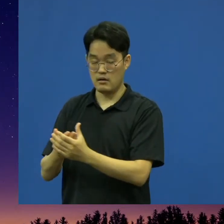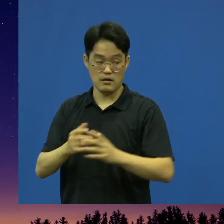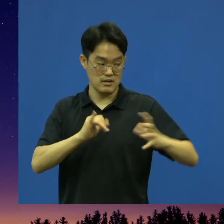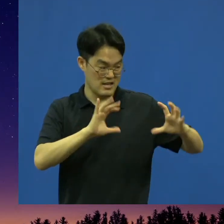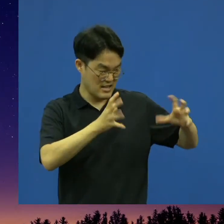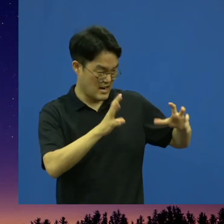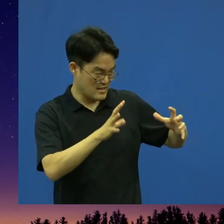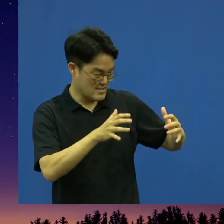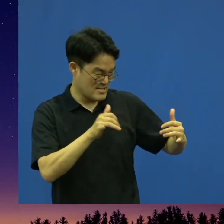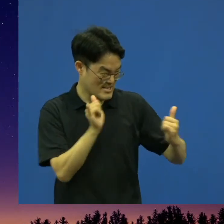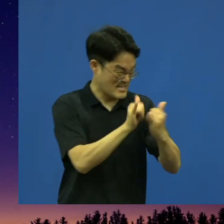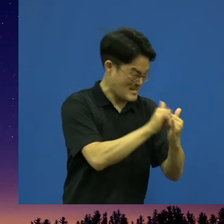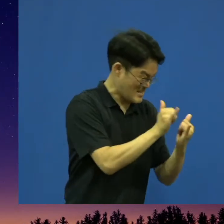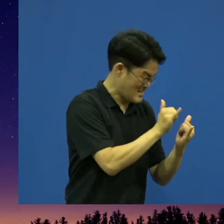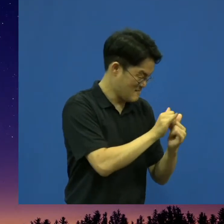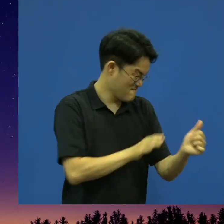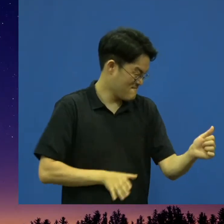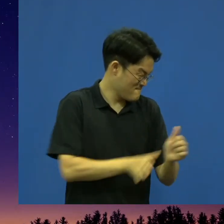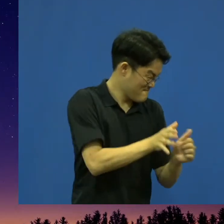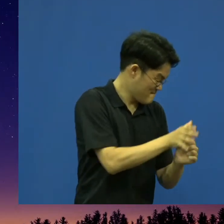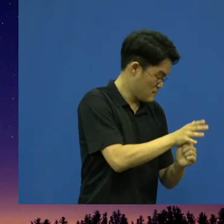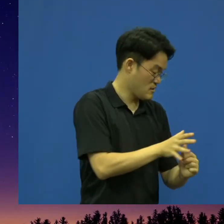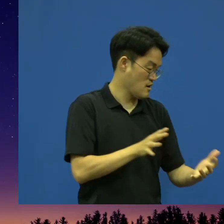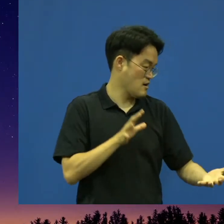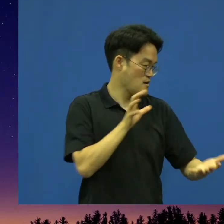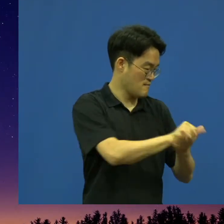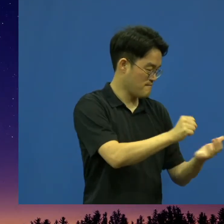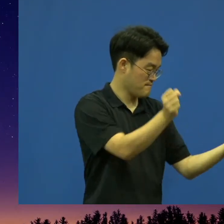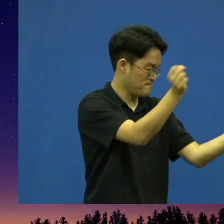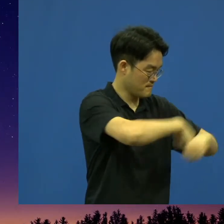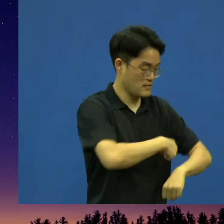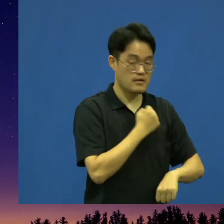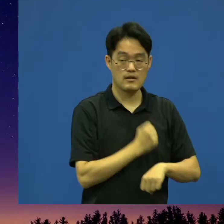다 쳐서 멸하고 이 나라가 영원토록